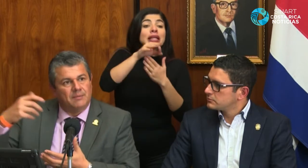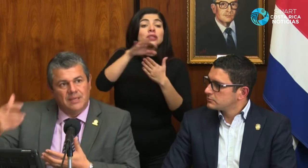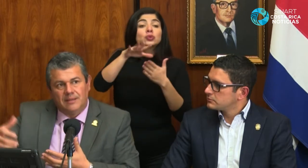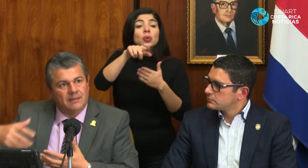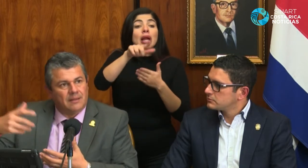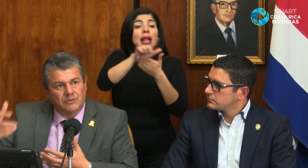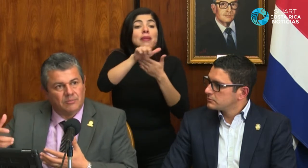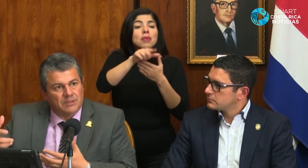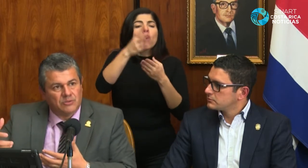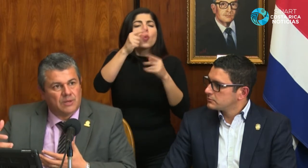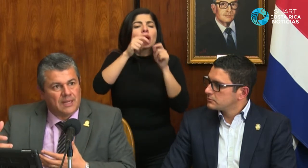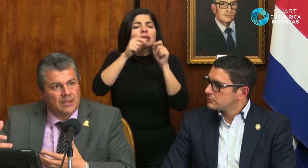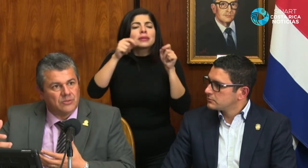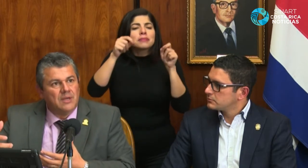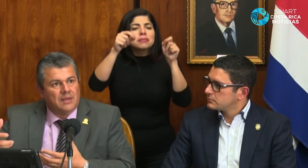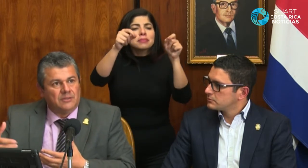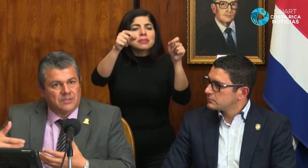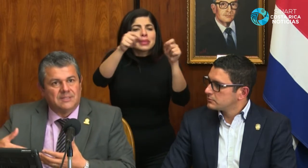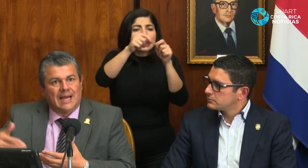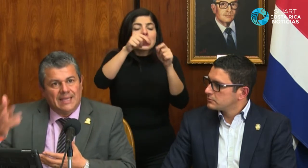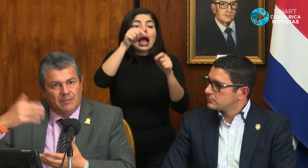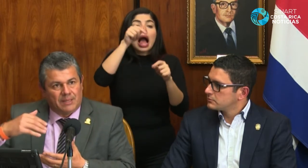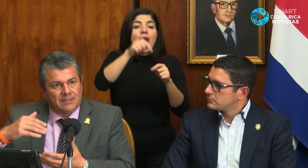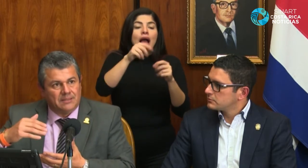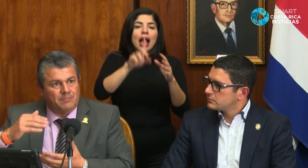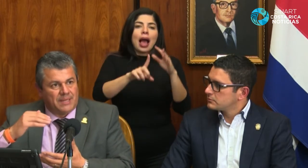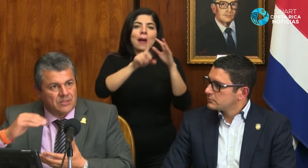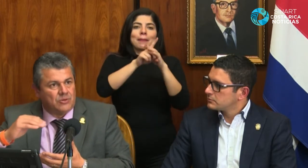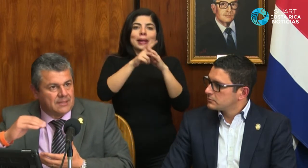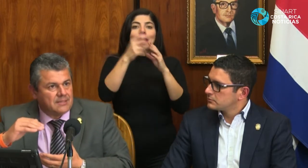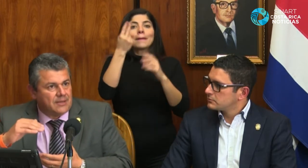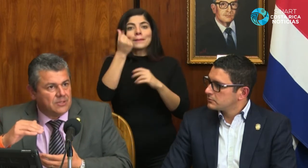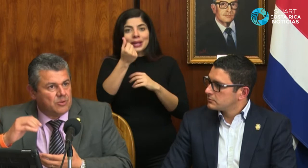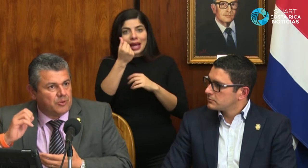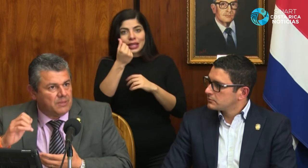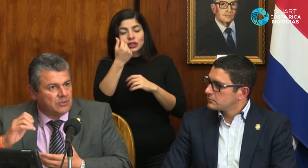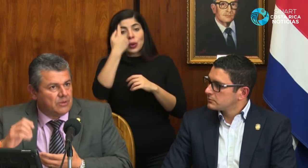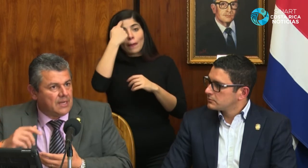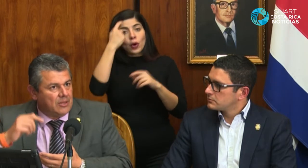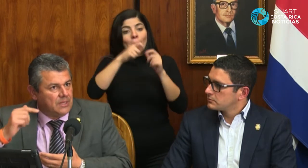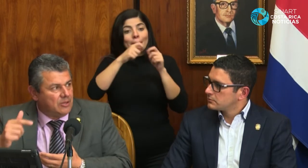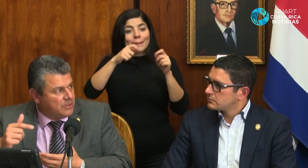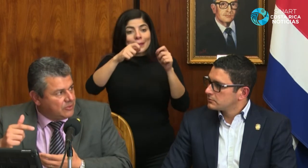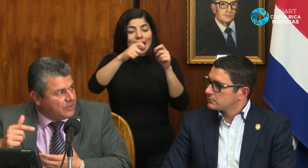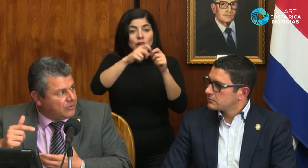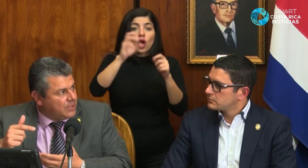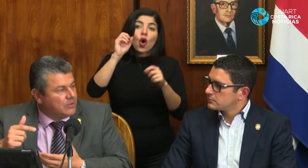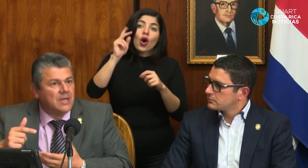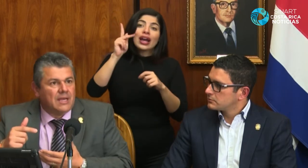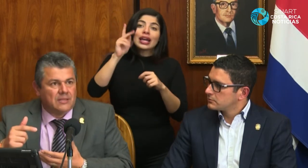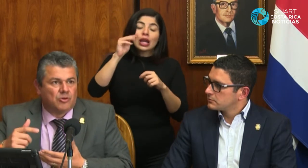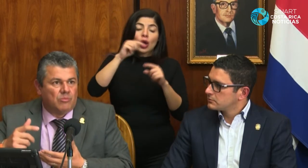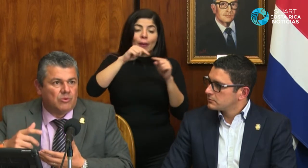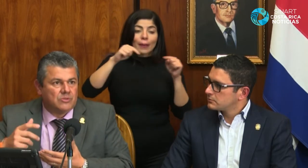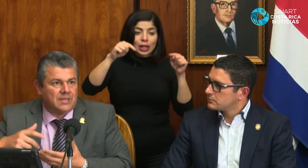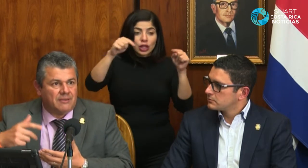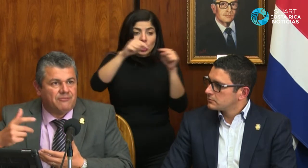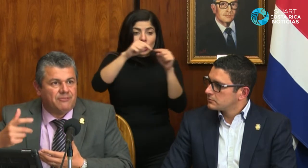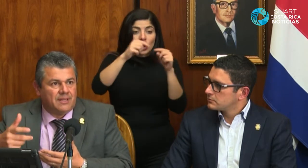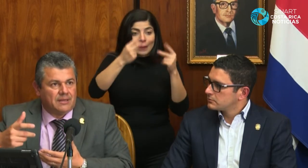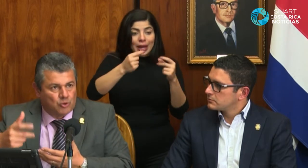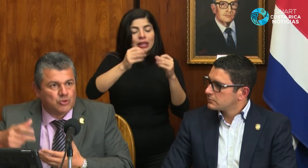escuela que mide tantos metros cuadrados, entonces ahí a partir del precio que se estableció por metro cuadrado y kilómetro recorrido es como